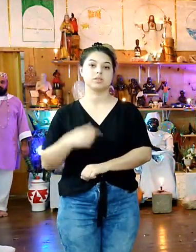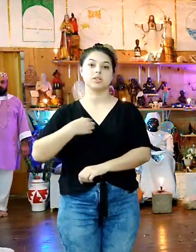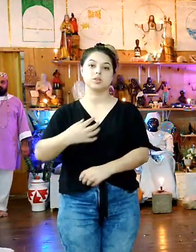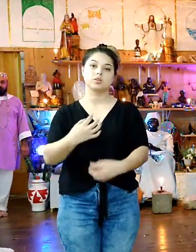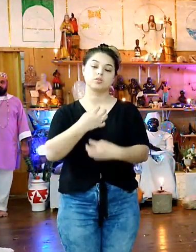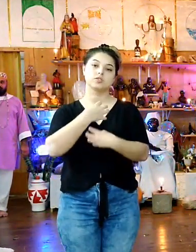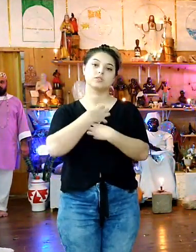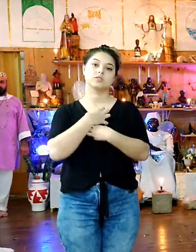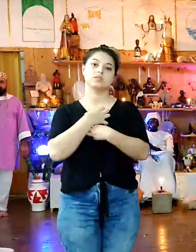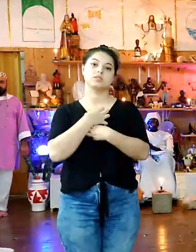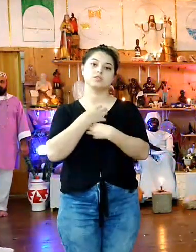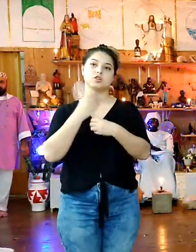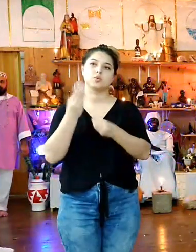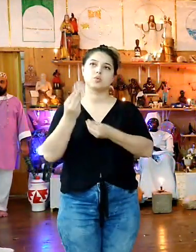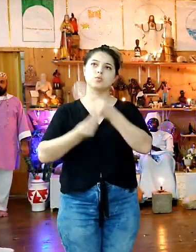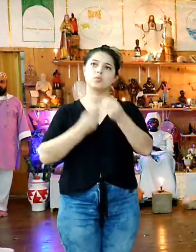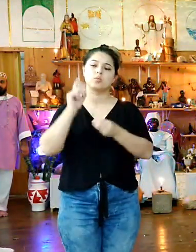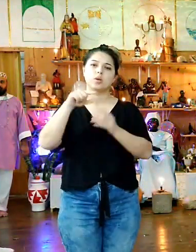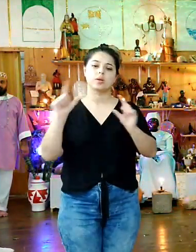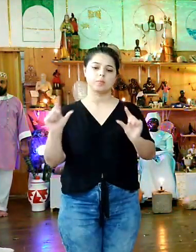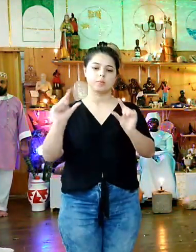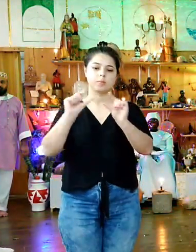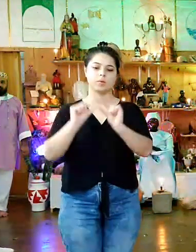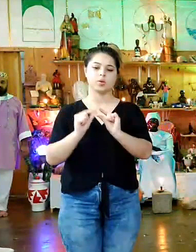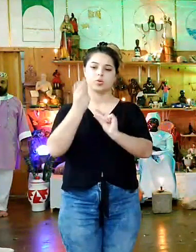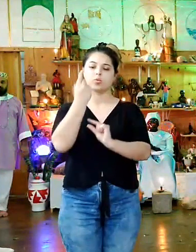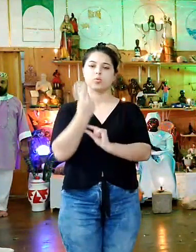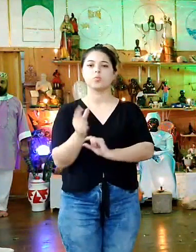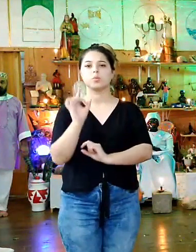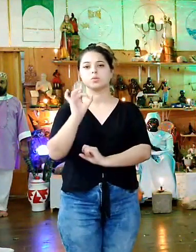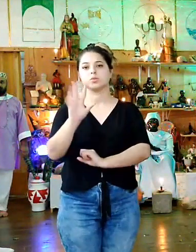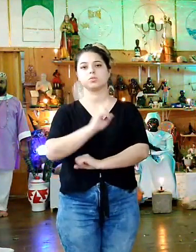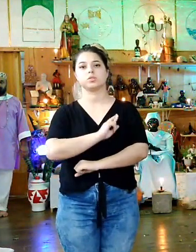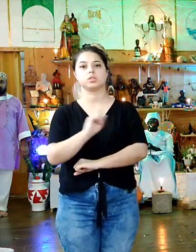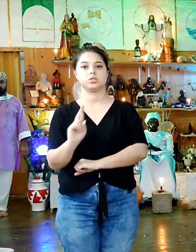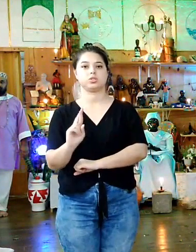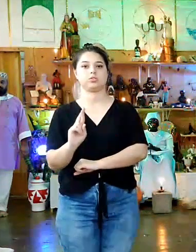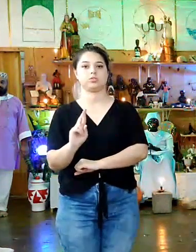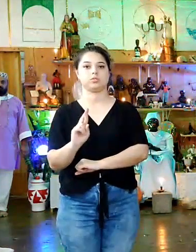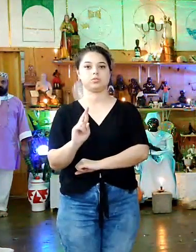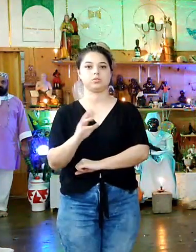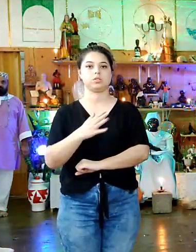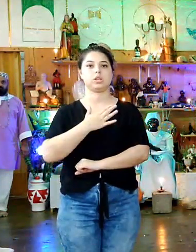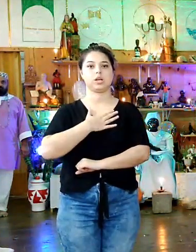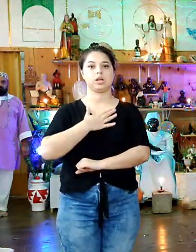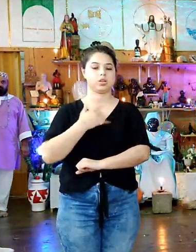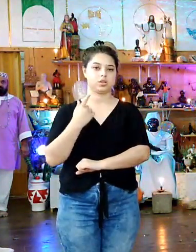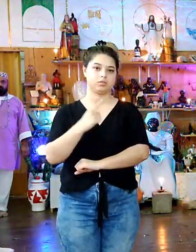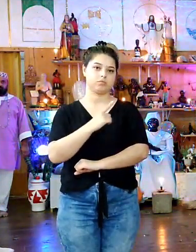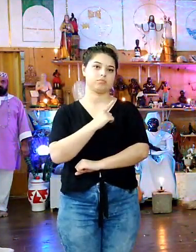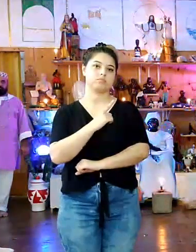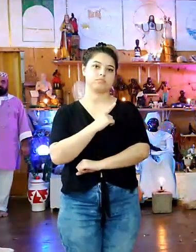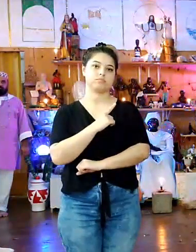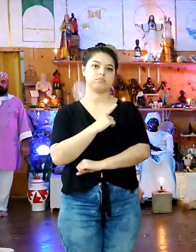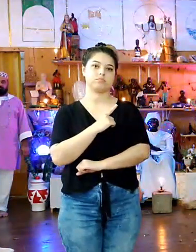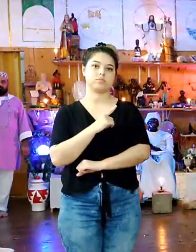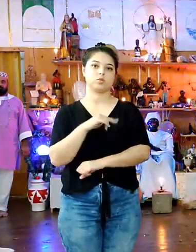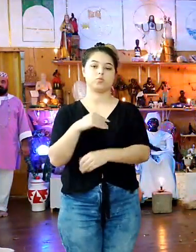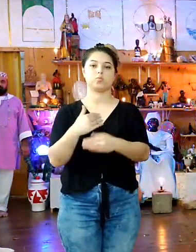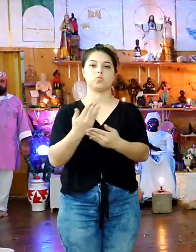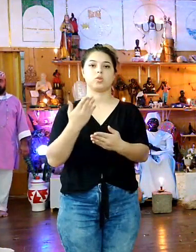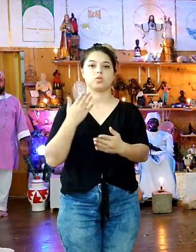Sinto que o quanto é pequena uma religião, a religião que a gente tem, quando